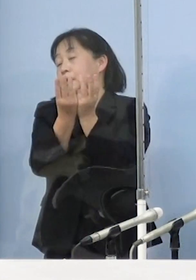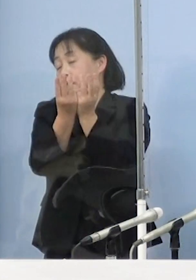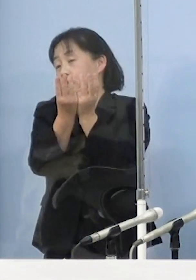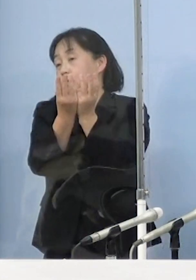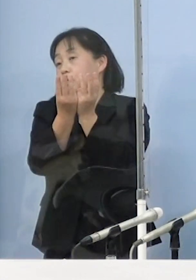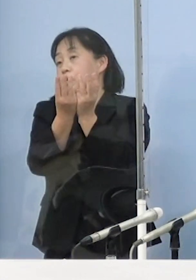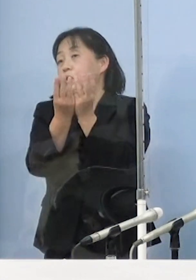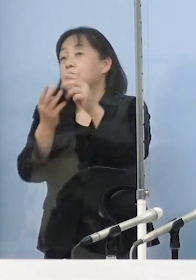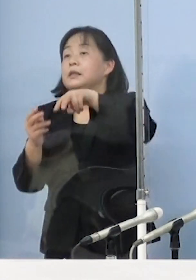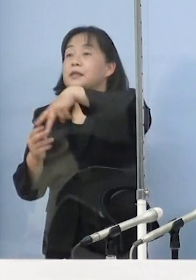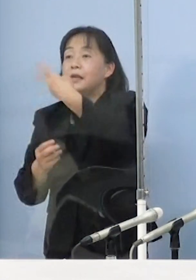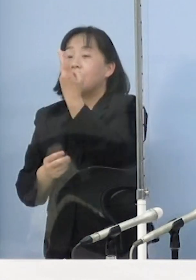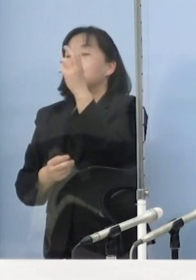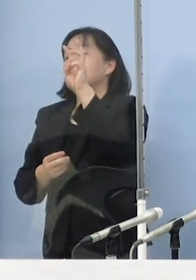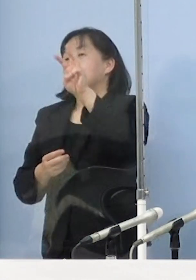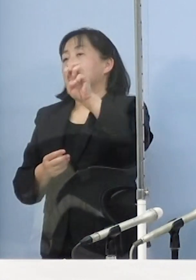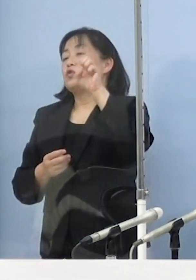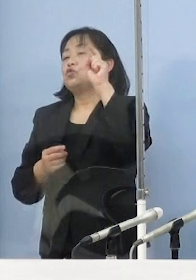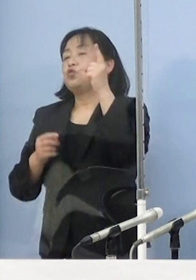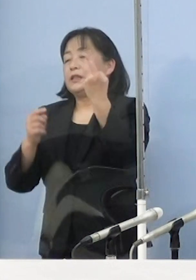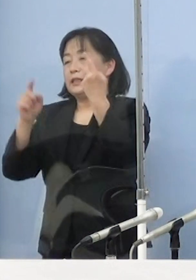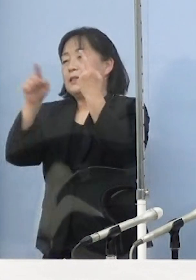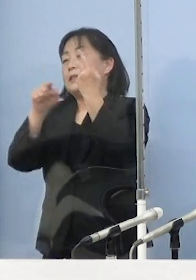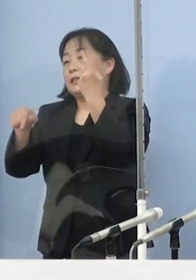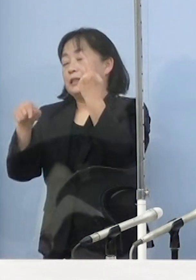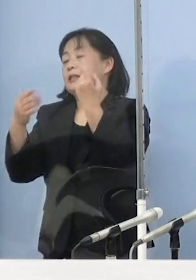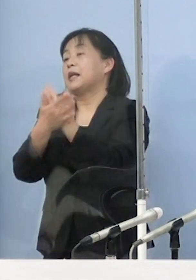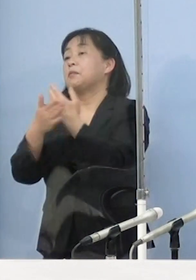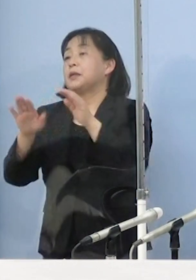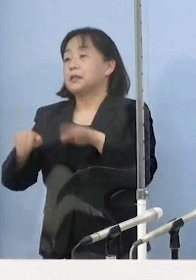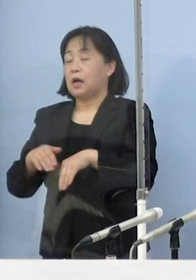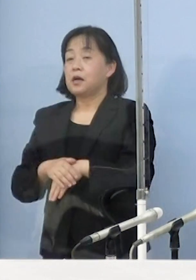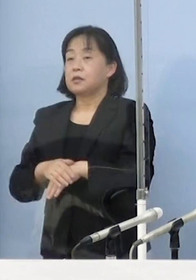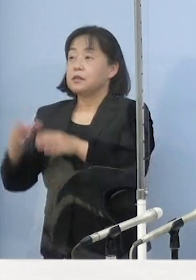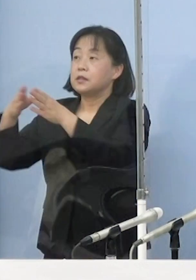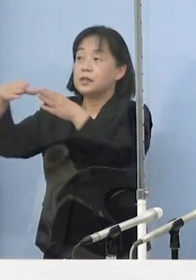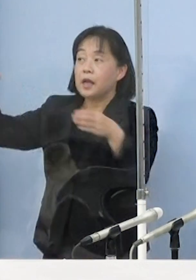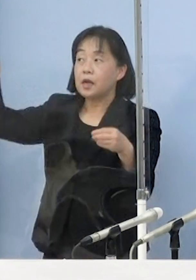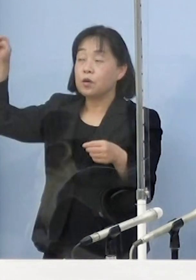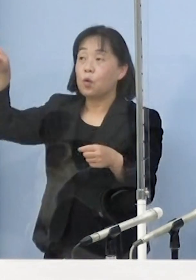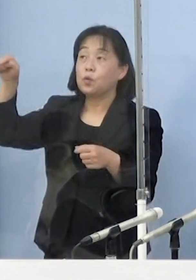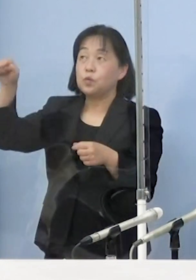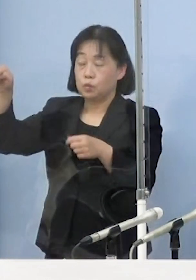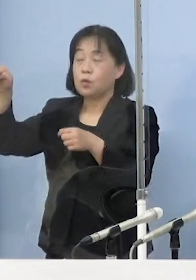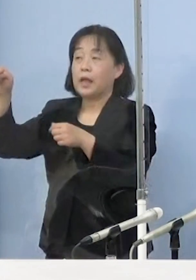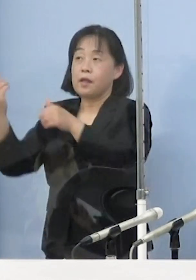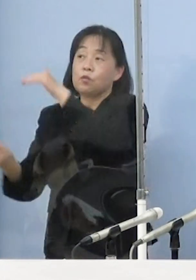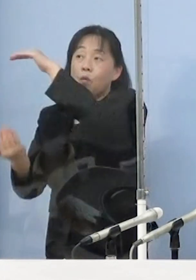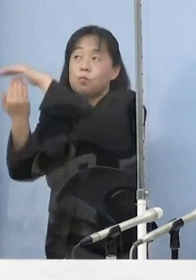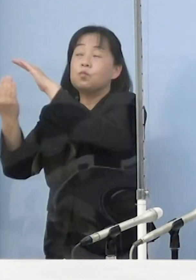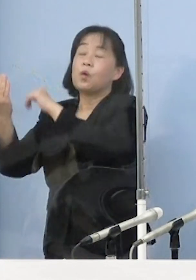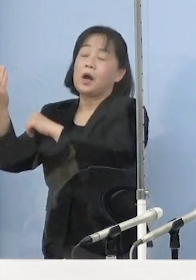231名となりました。さらに全国では1位が北海道